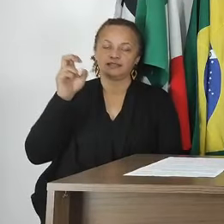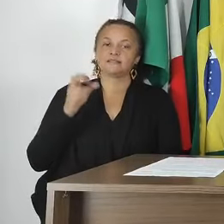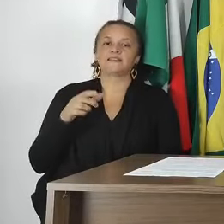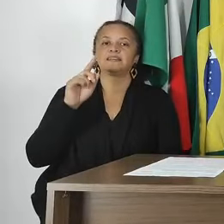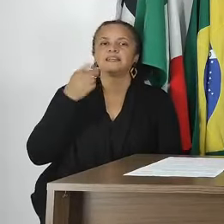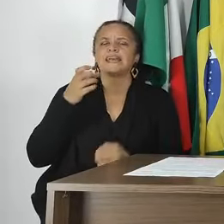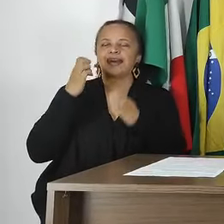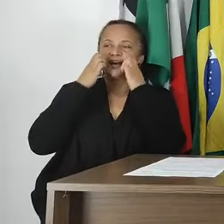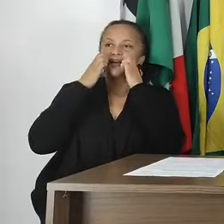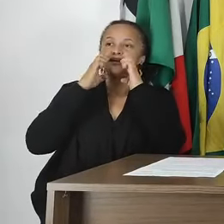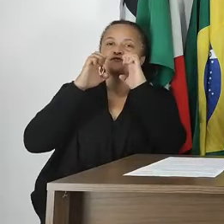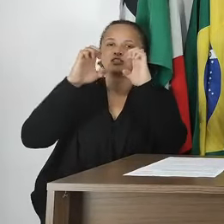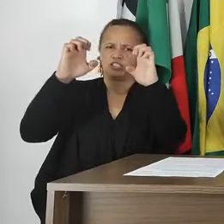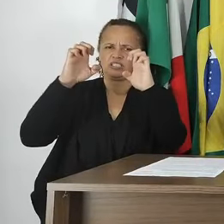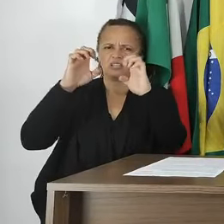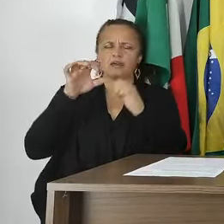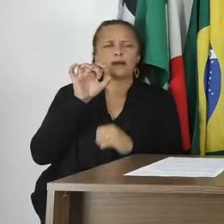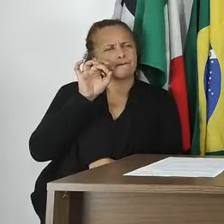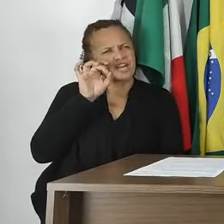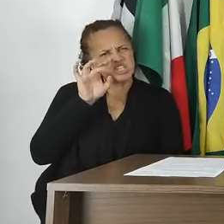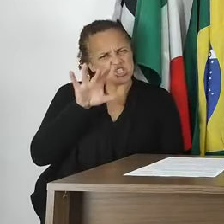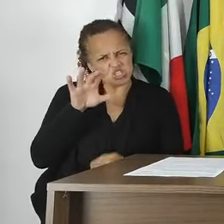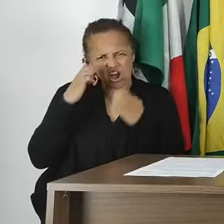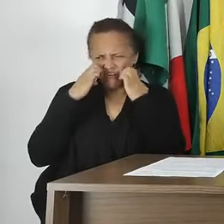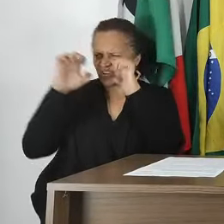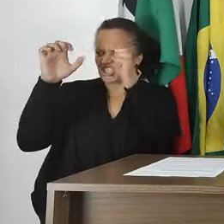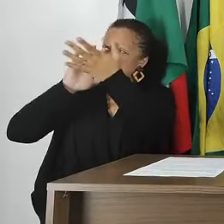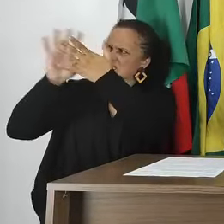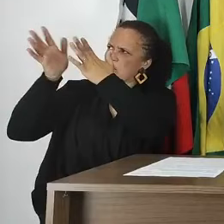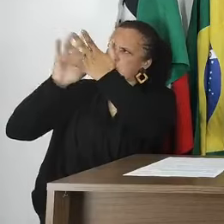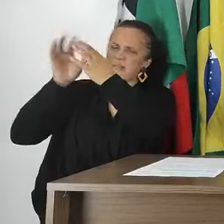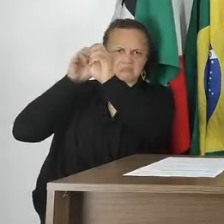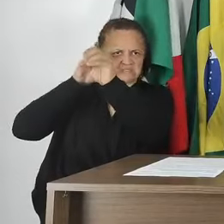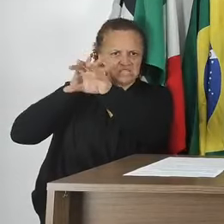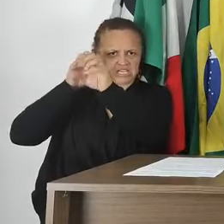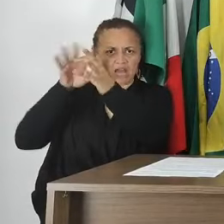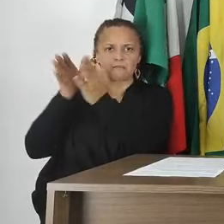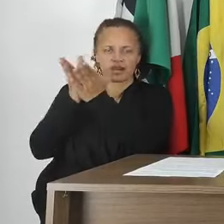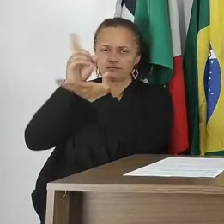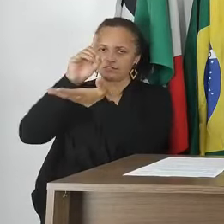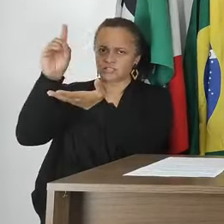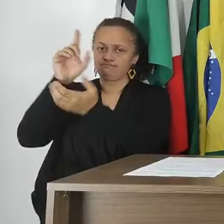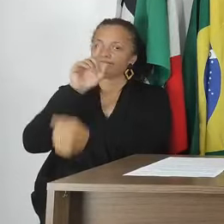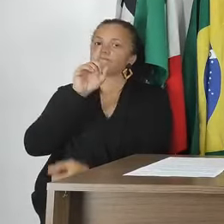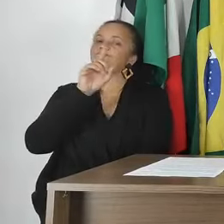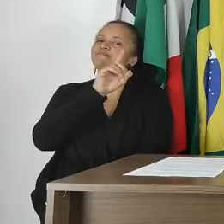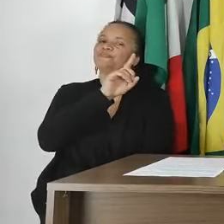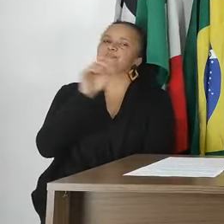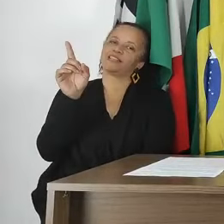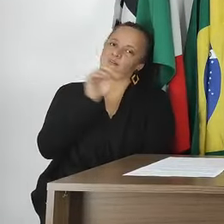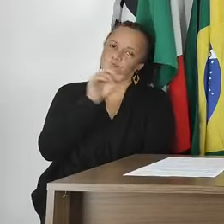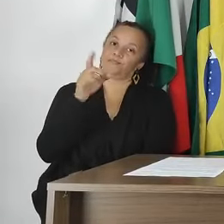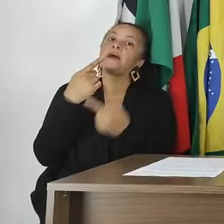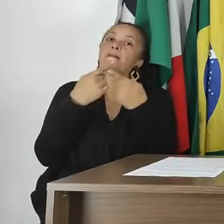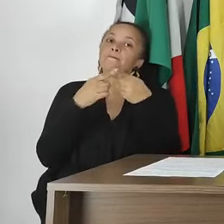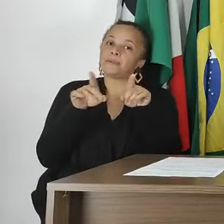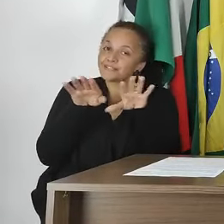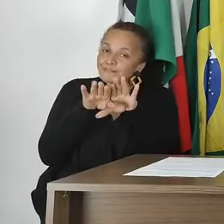de palavras? Não. Mas praticando o quê? As obras, ação social. Por isso eu volto a dizer, a